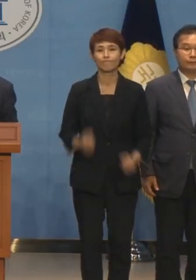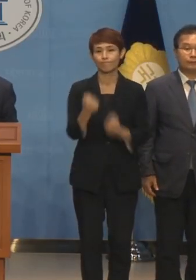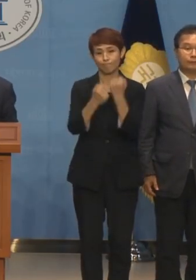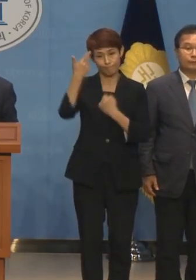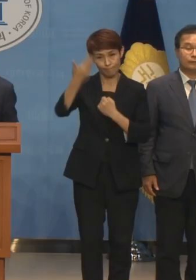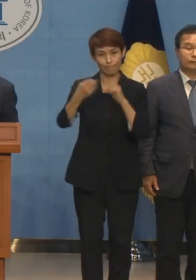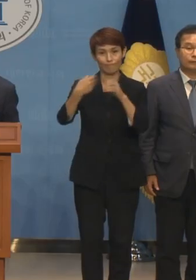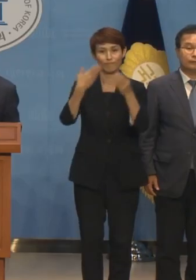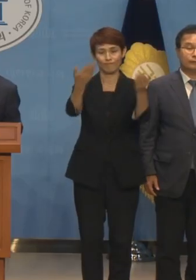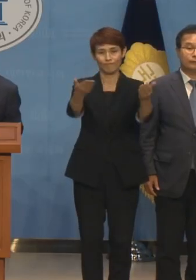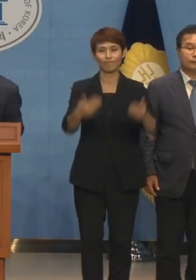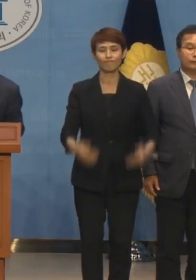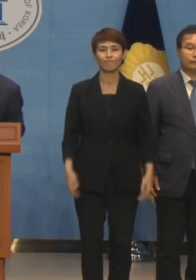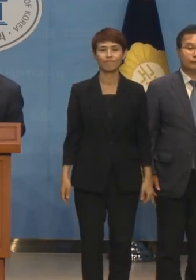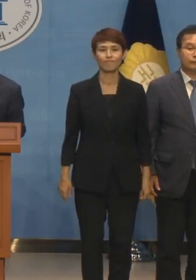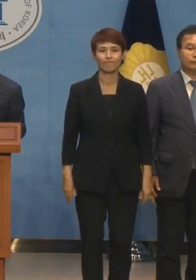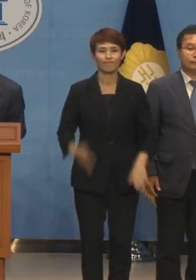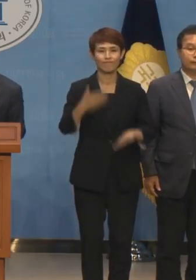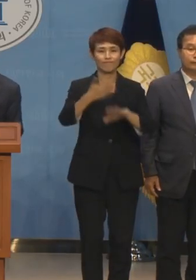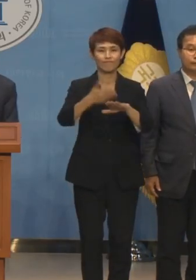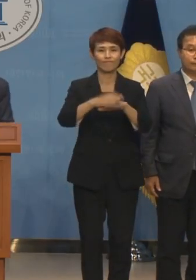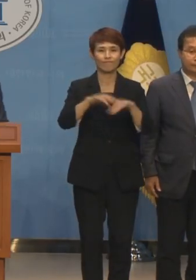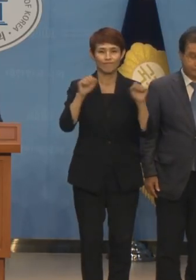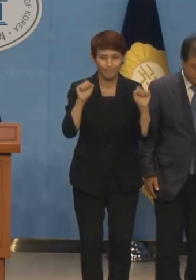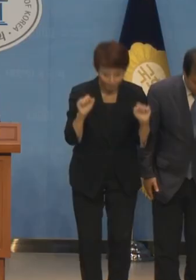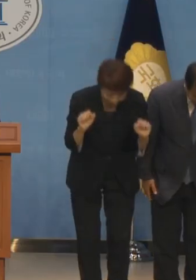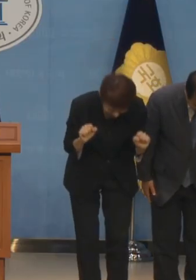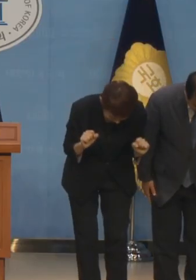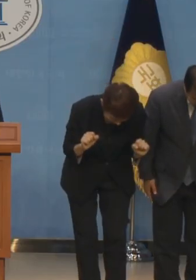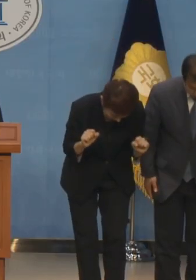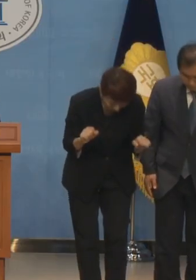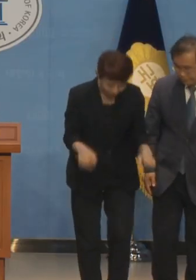물으시면 응답하도록 하겠습니다. 고맙습니다.